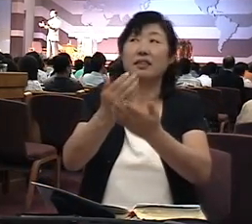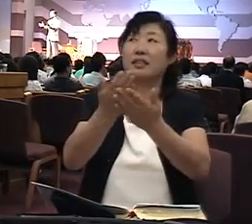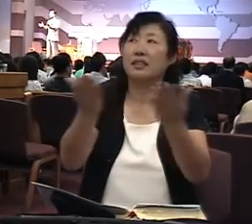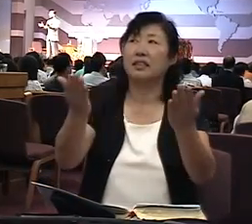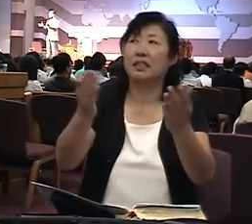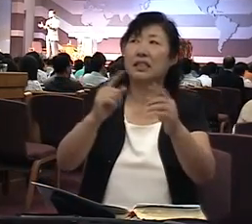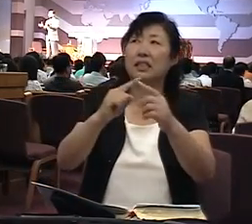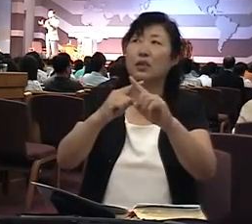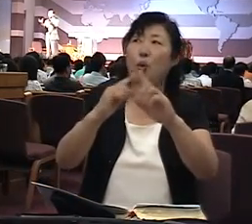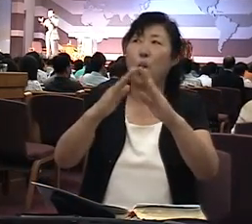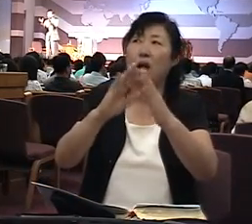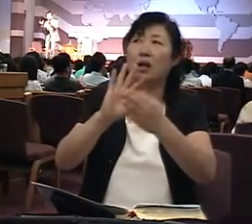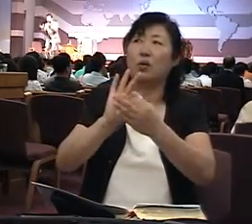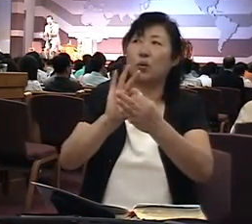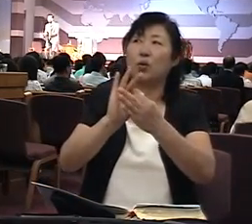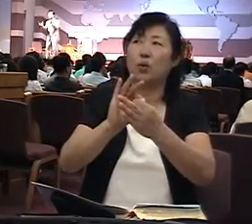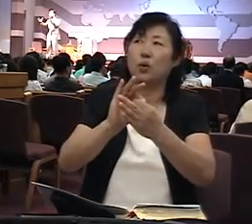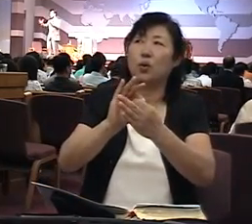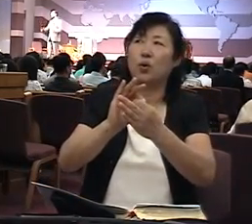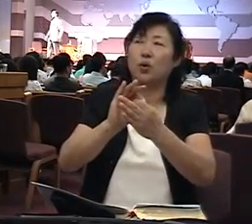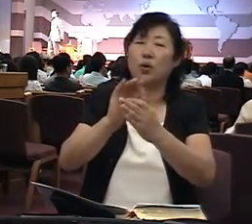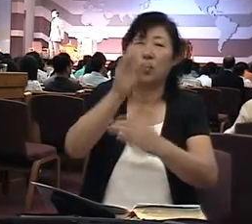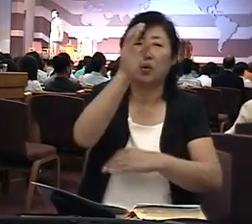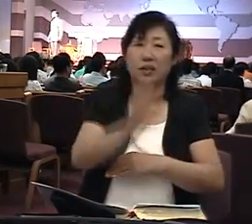통해 십자가의 군사를 일으키라고 말씀하셨어요.